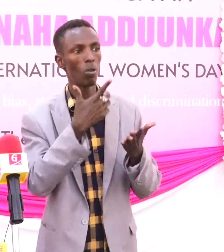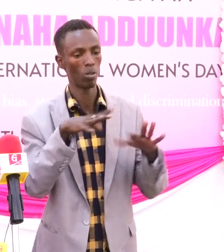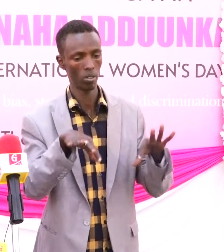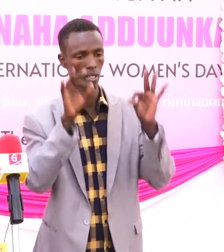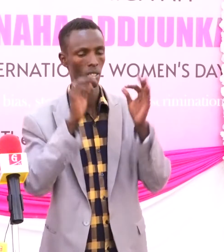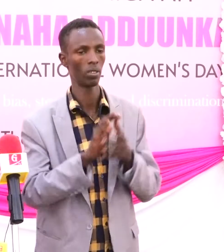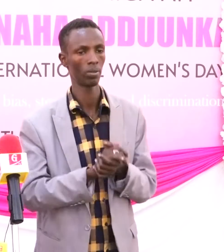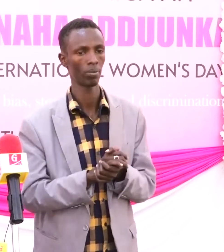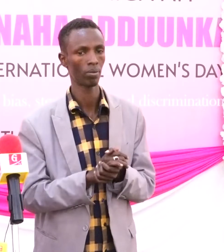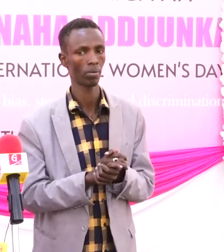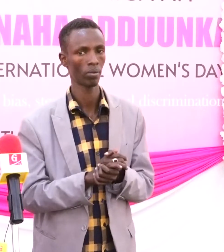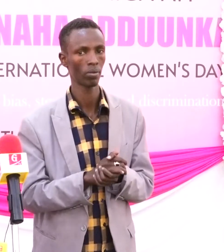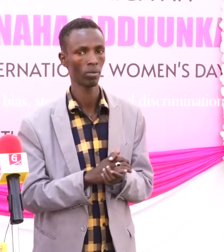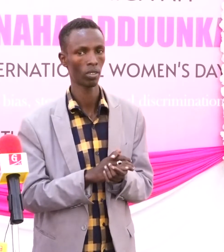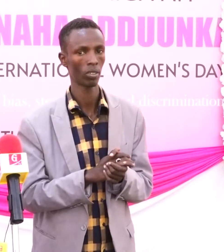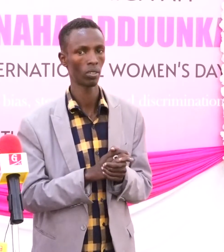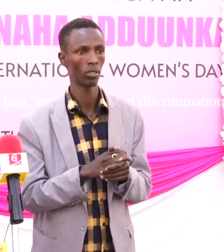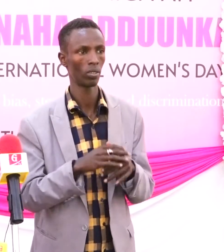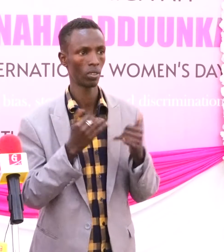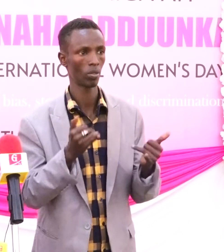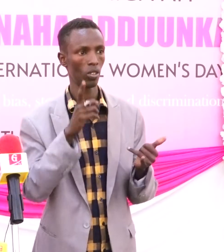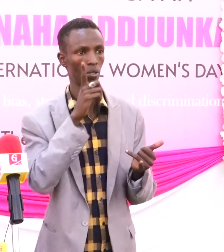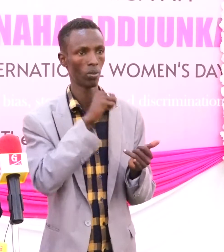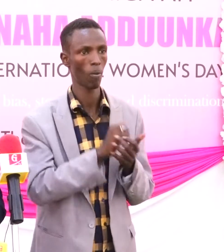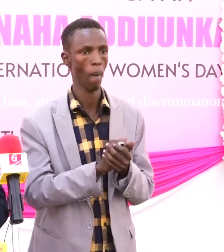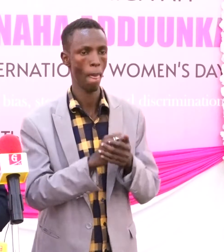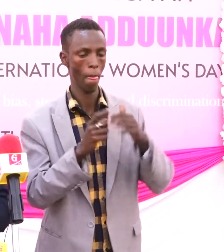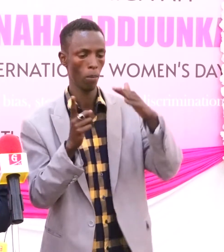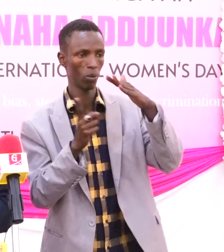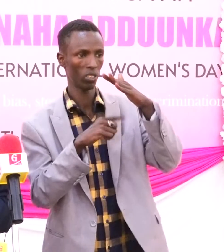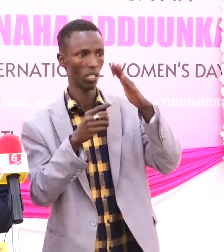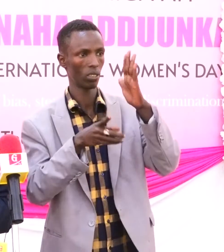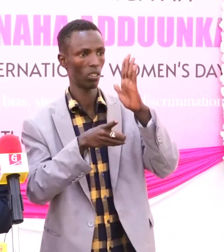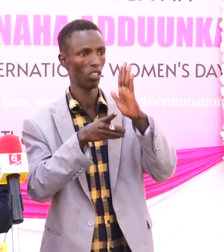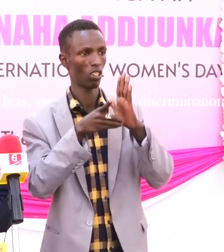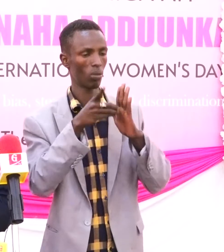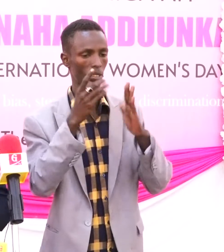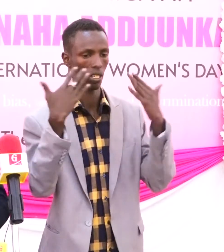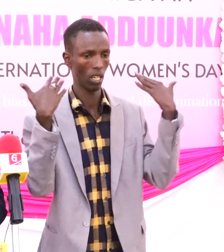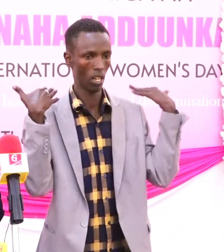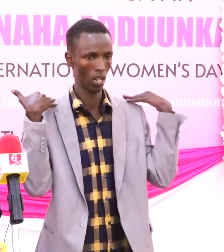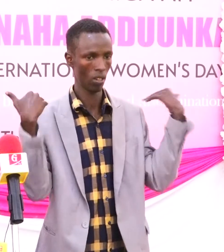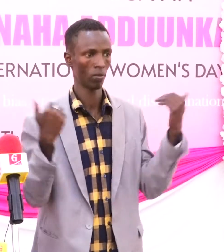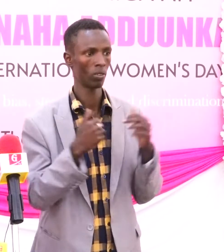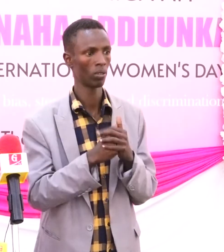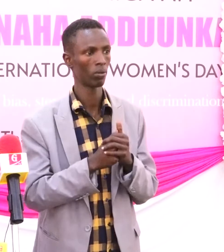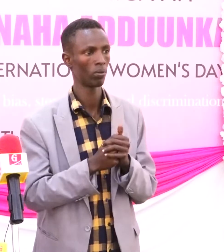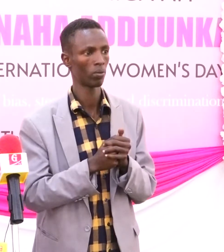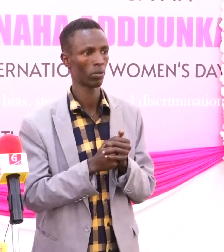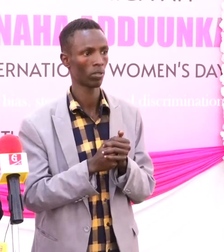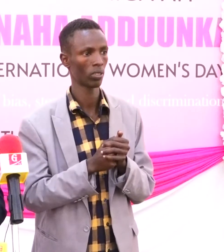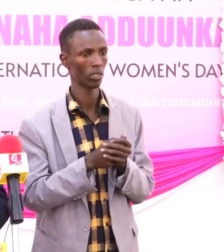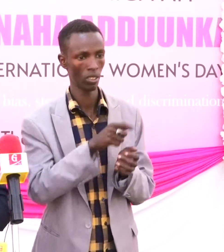waxaan ku soo gabagabeynayaa wasaaradda horumarinta caafimaadku iyada oo ku soconaysa qorsheheega